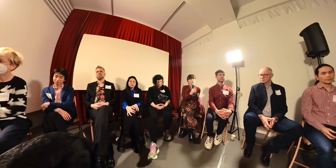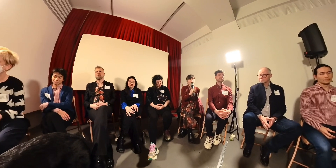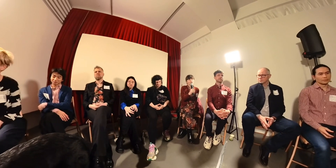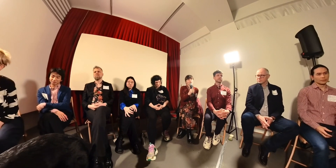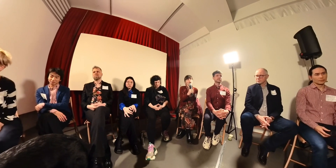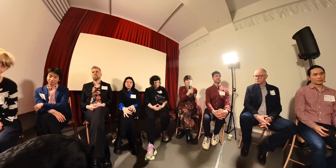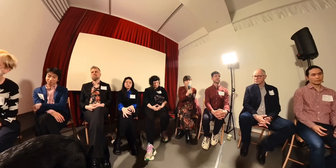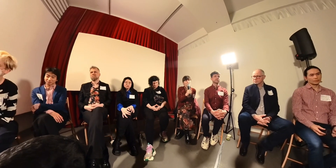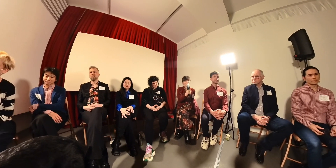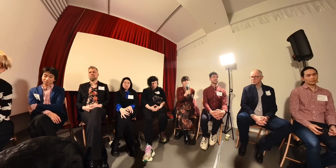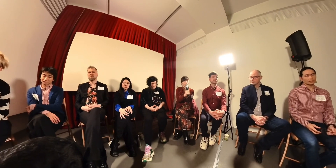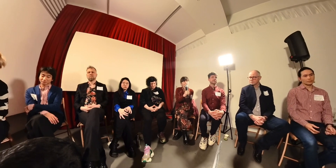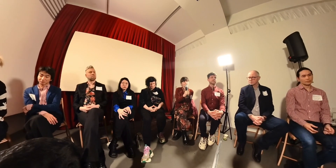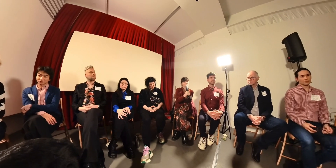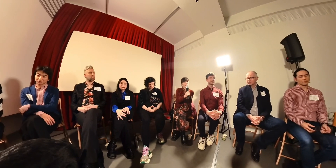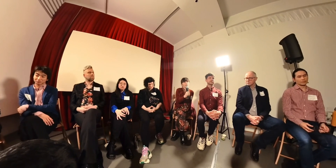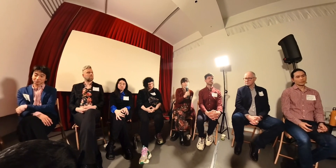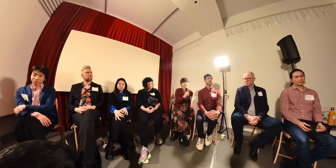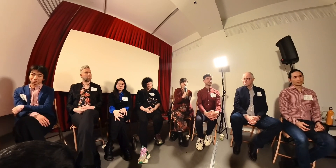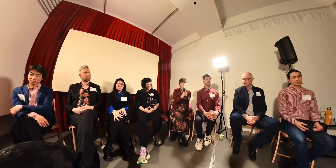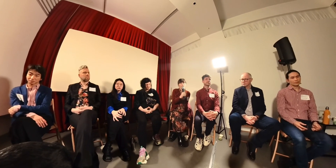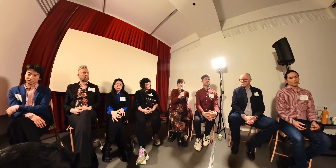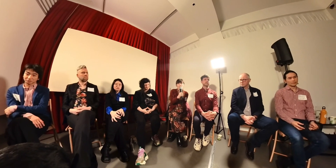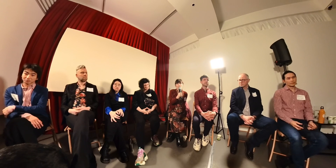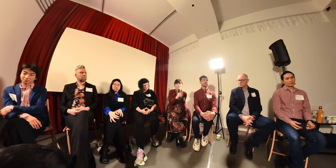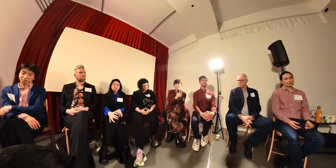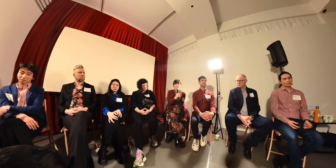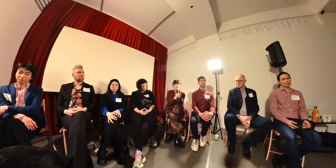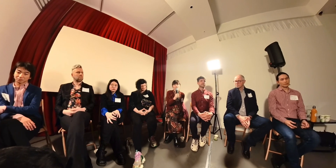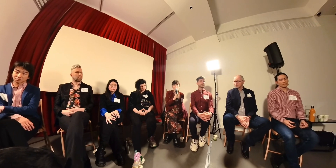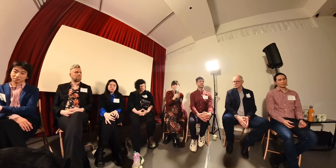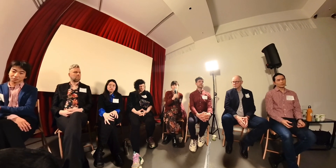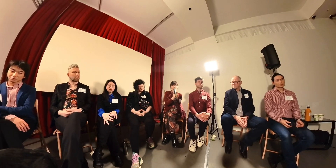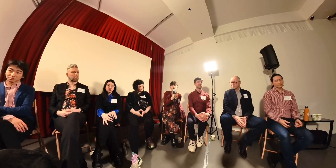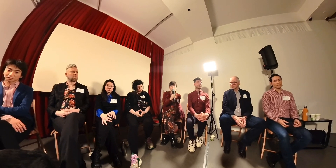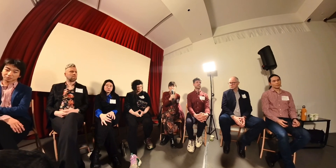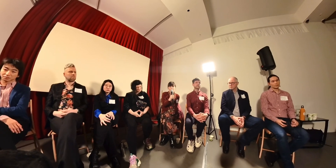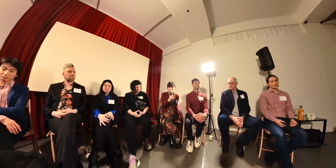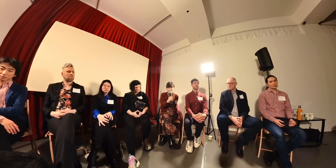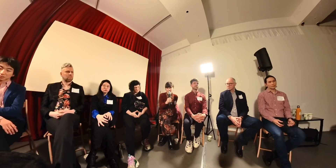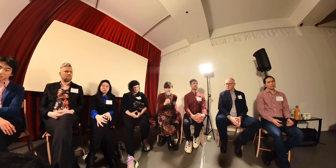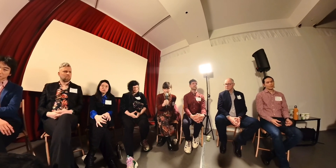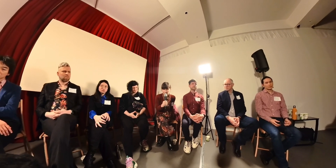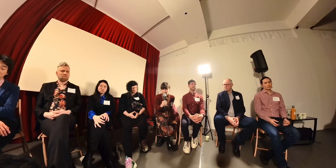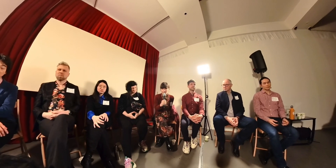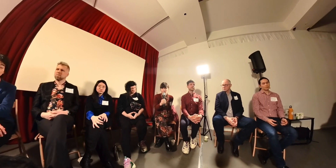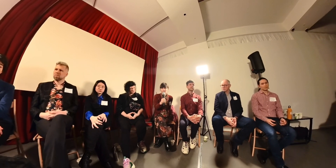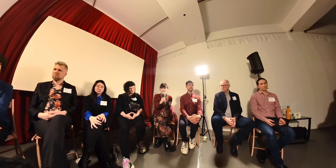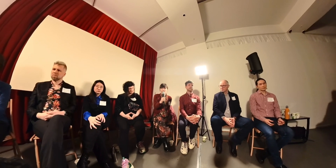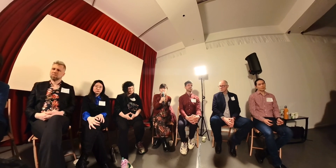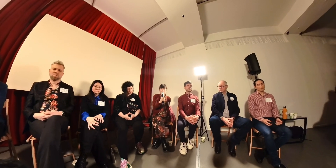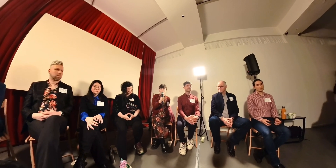tím, když má tu příležitost nějakým členům vlády například,